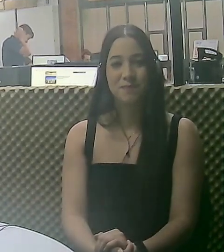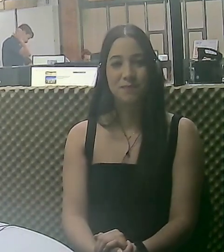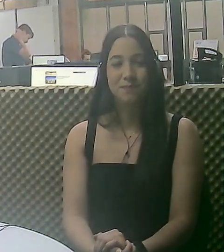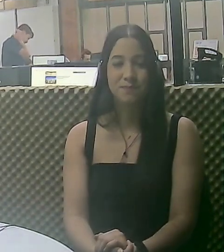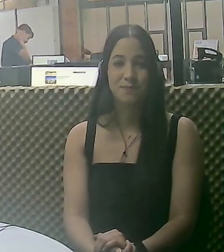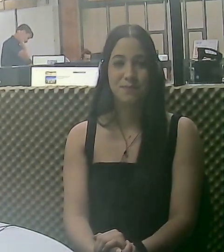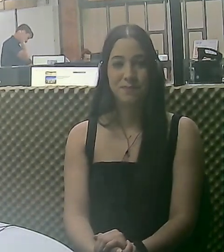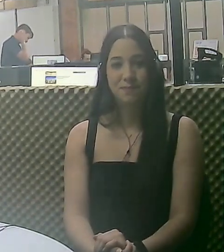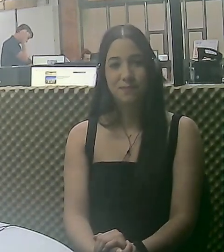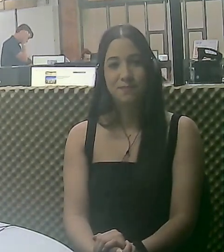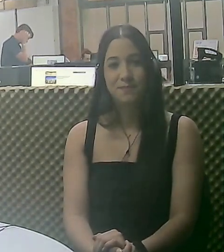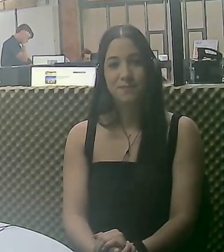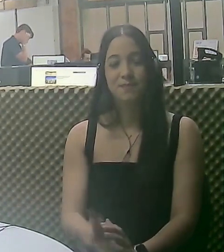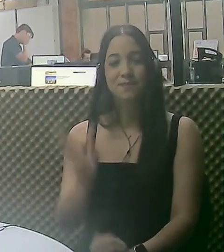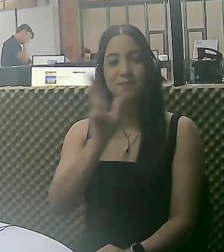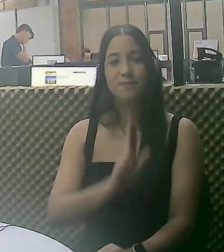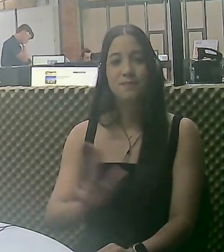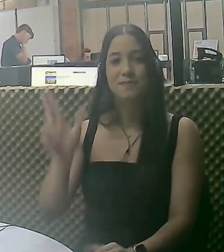gente!